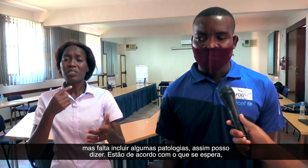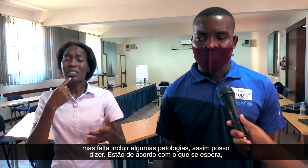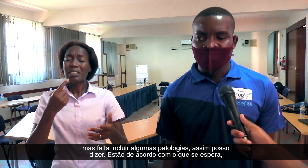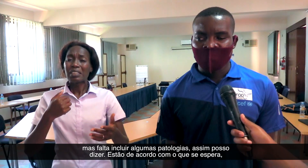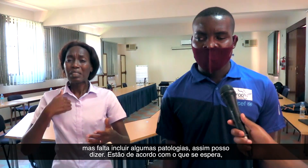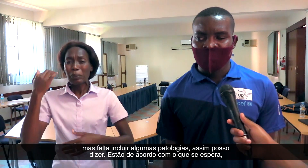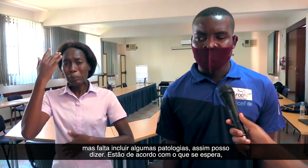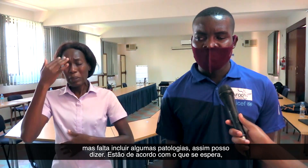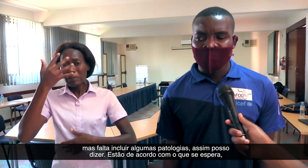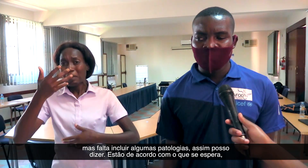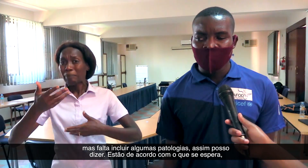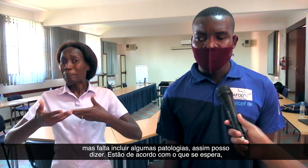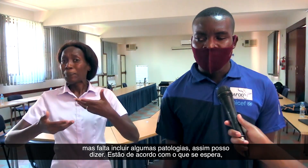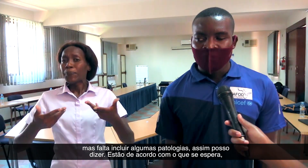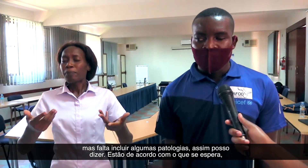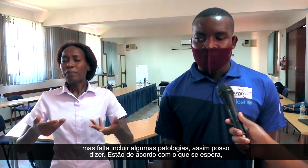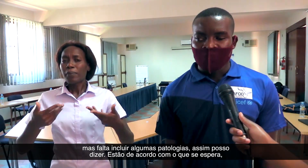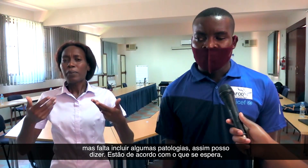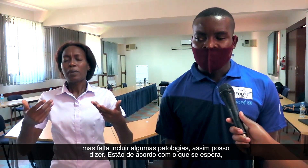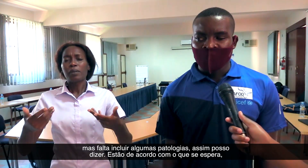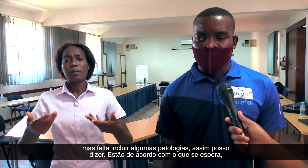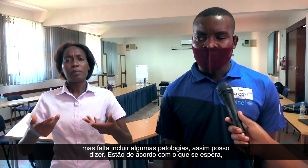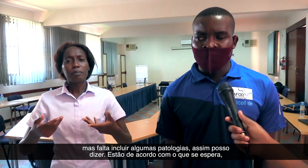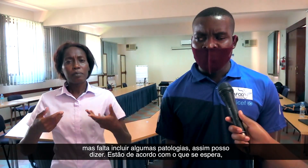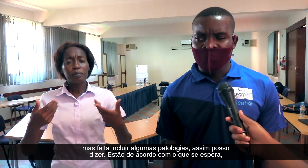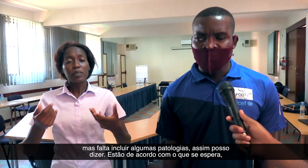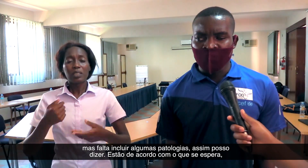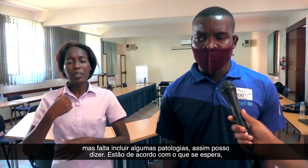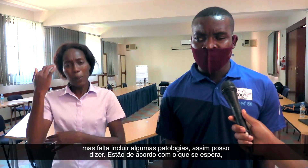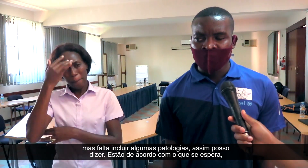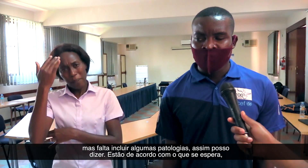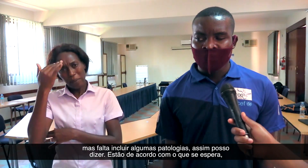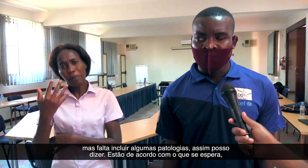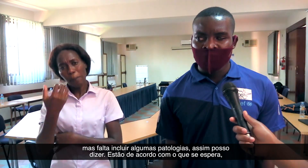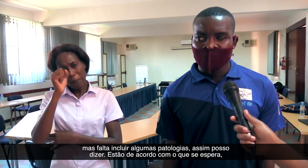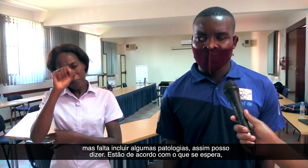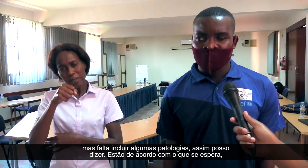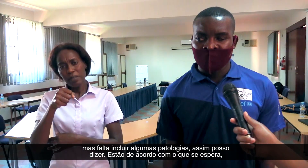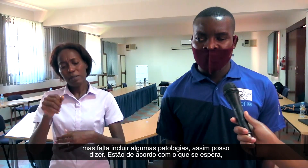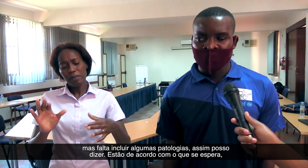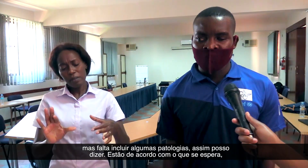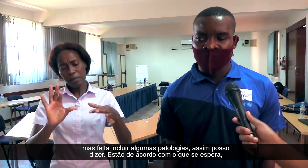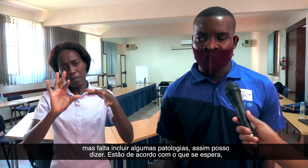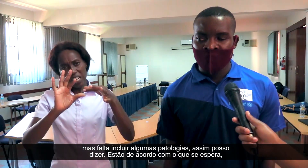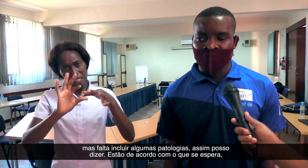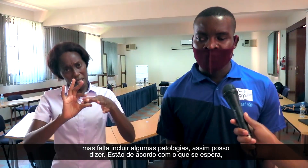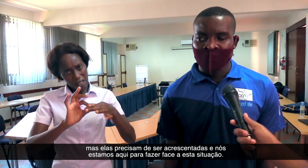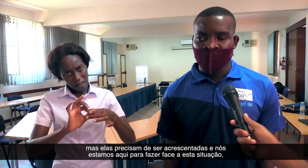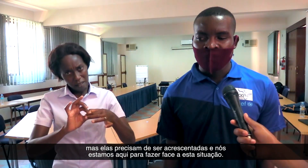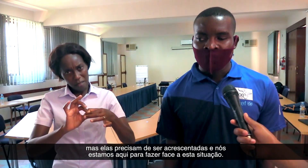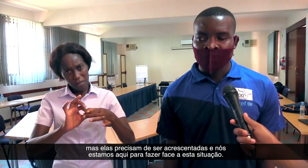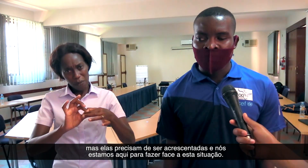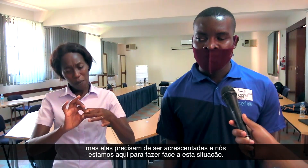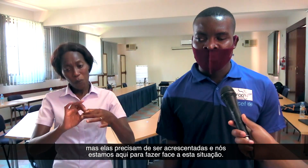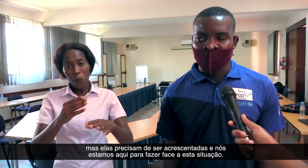elas a princípio que vão de encontro, né, ao que está a falar, né?